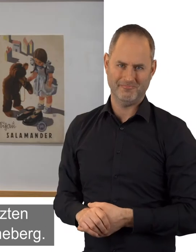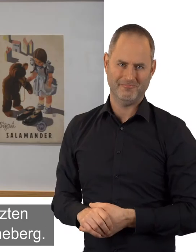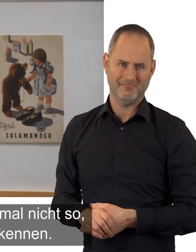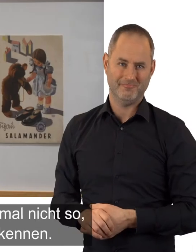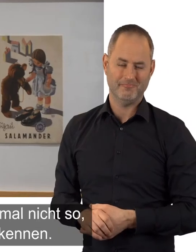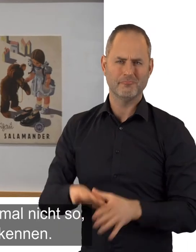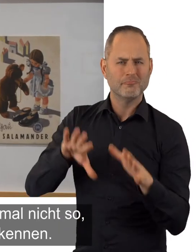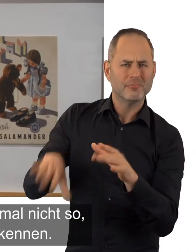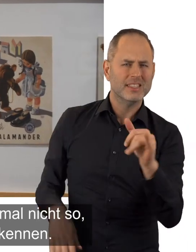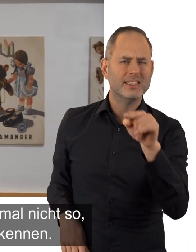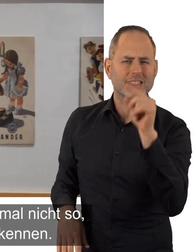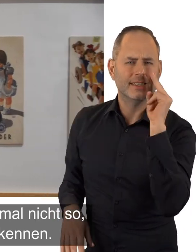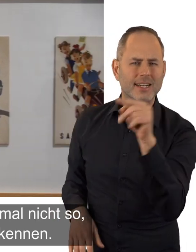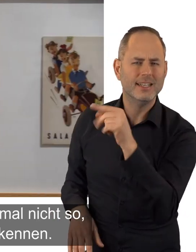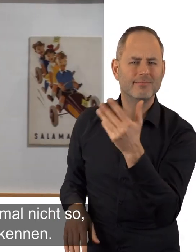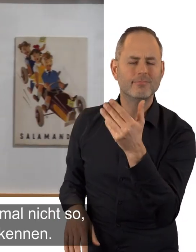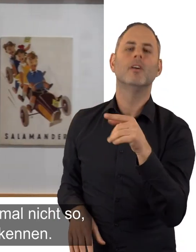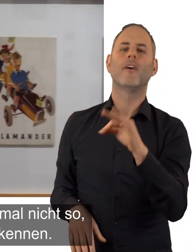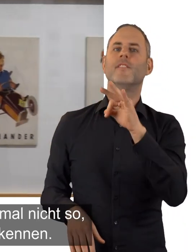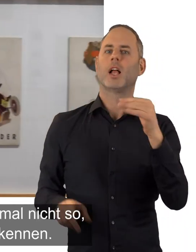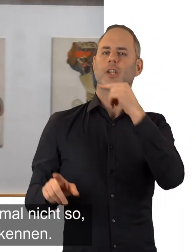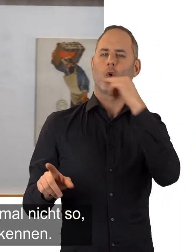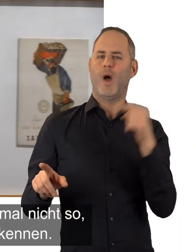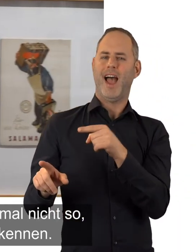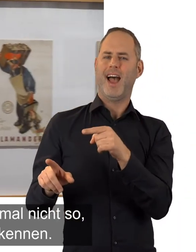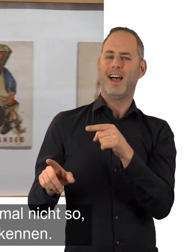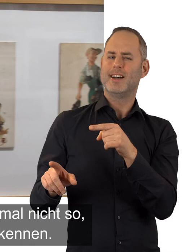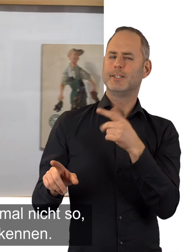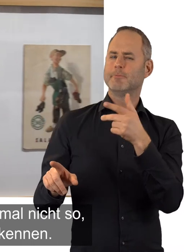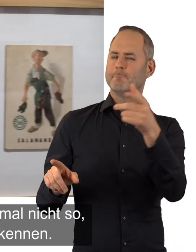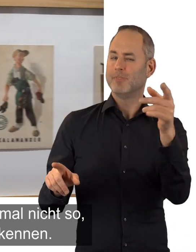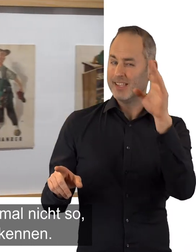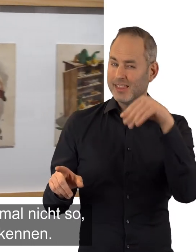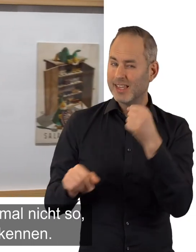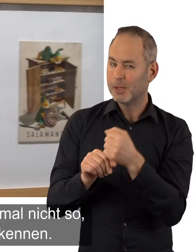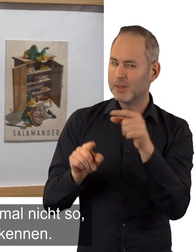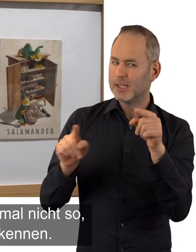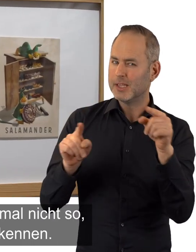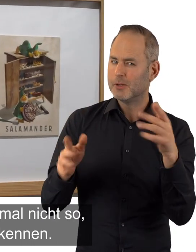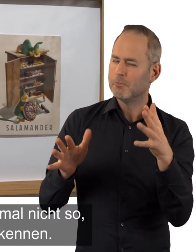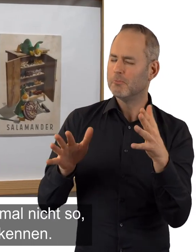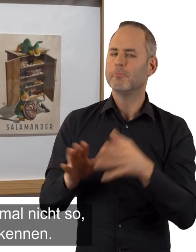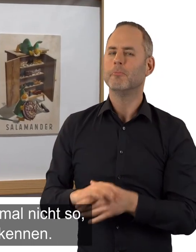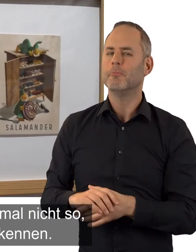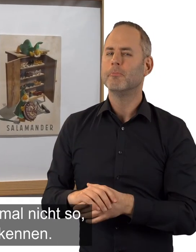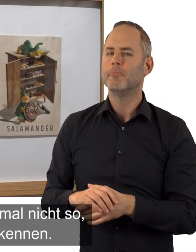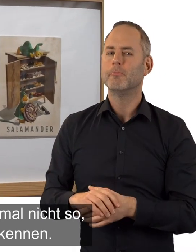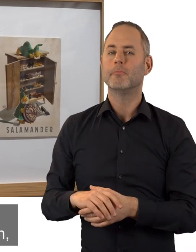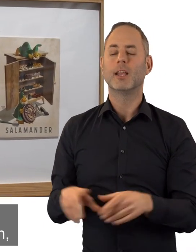Hier sehen wir einen Franz Weiß, einmal nicht so, wie ihn die meisten Kemptner kennen.